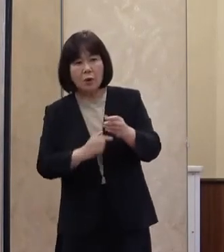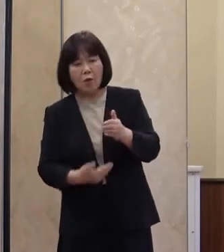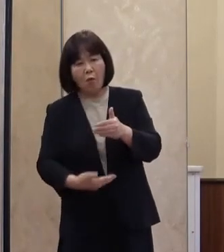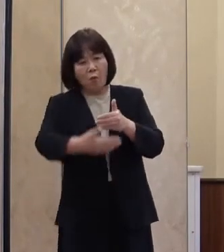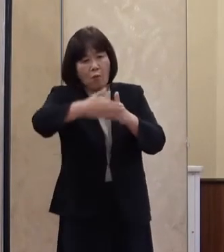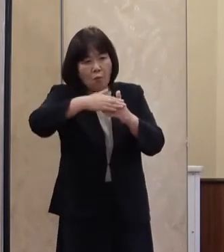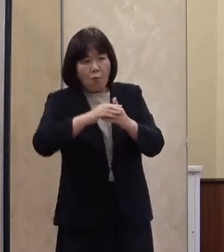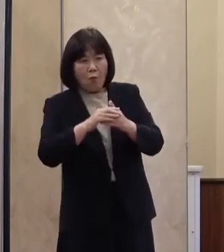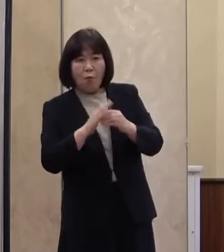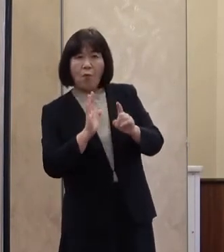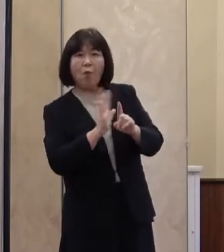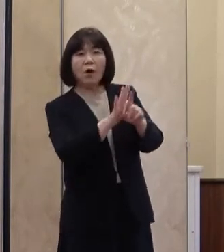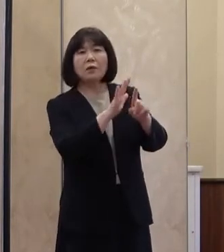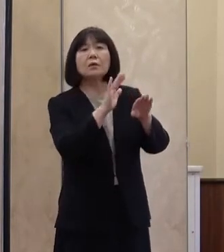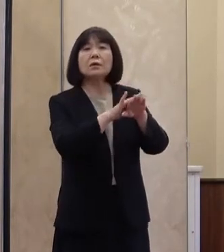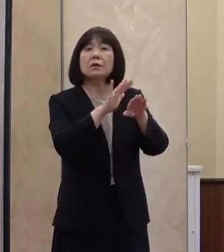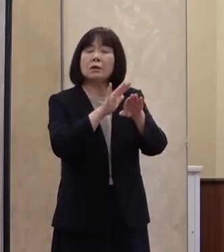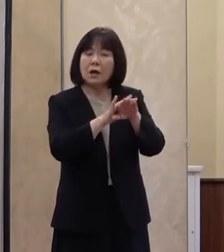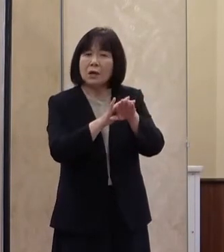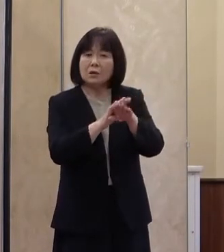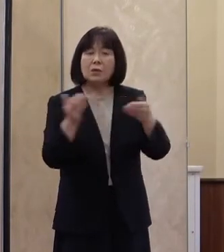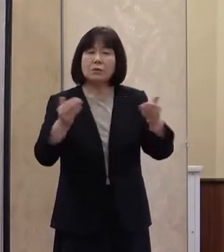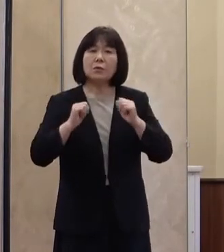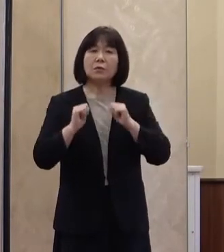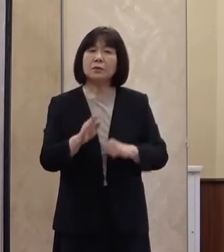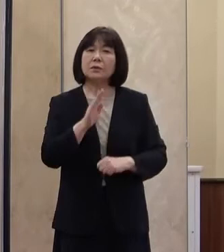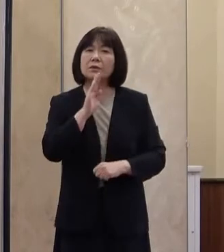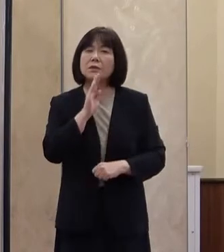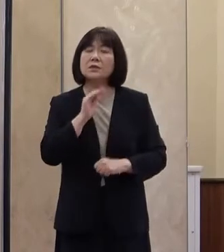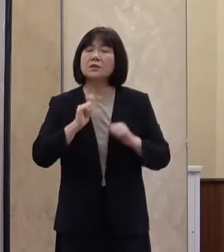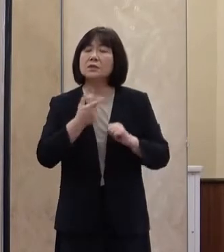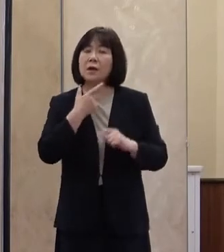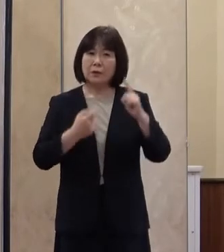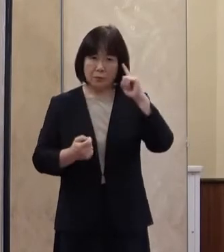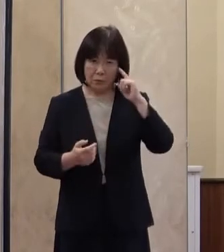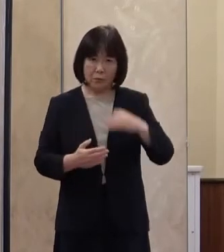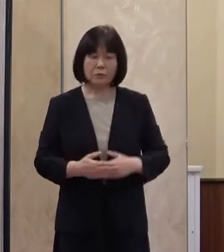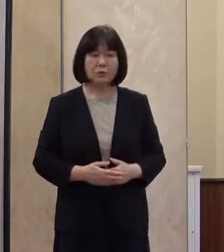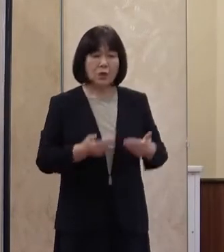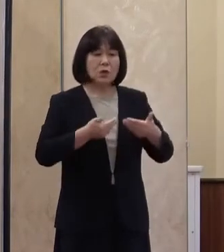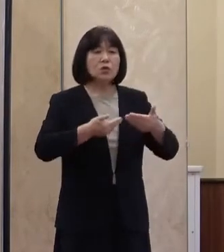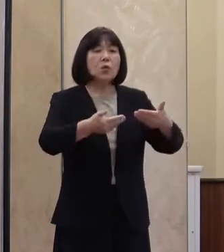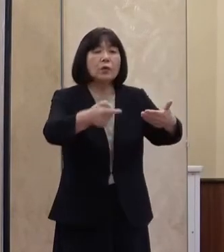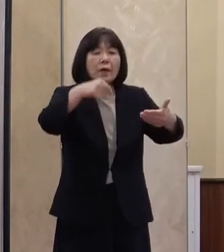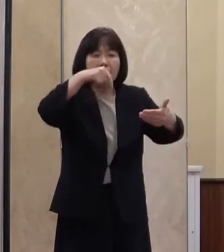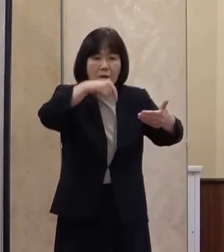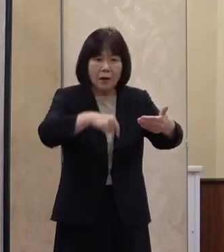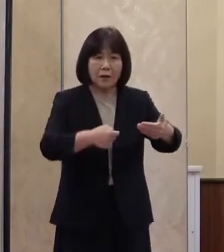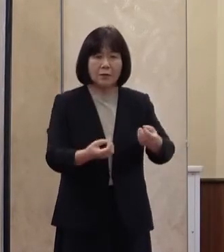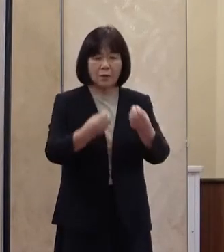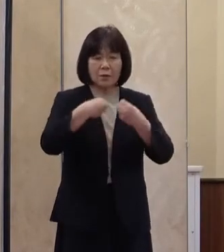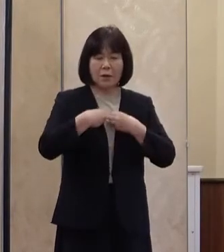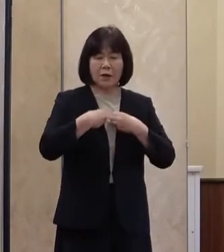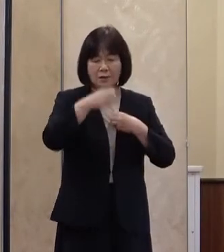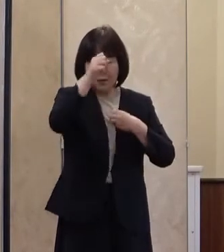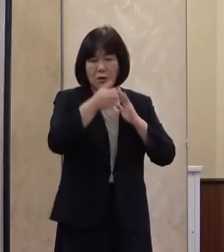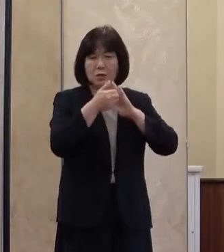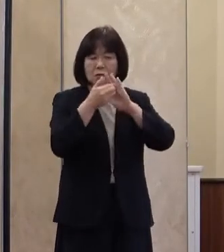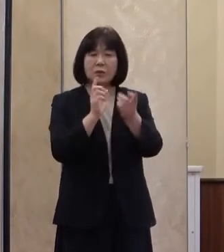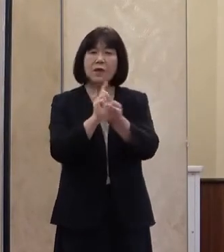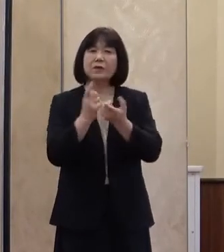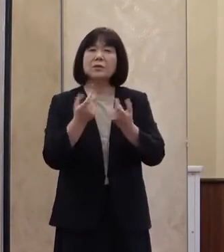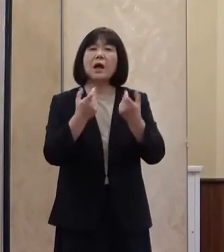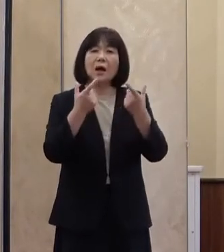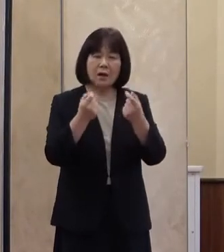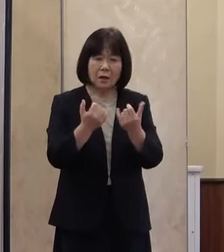の事業というのを実施していきたいと思います。商店街における感染症対策をしっかり取りながら社会経済活